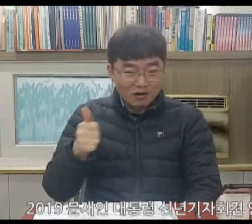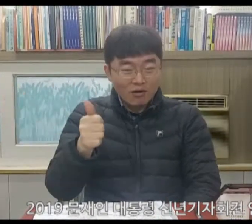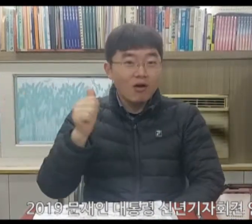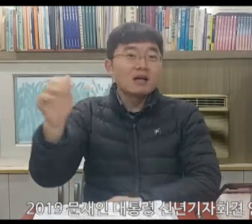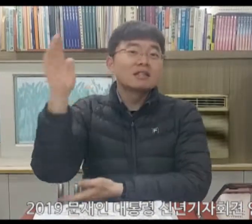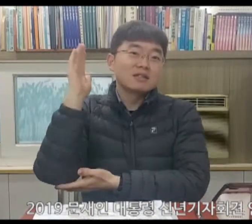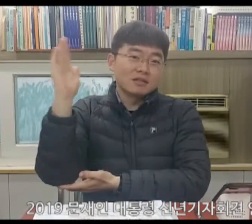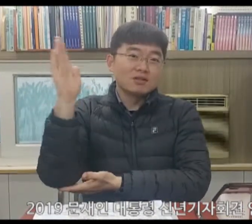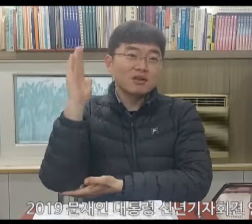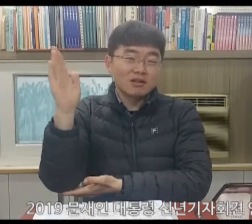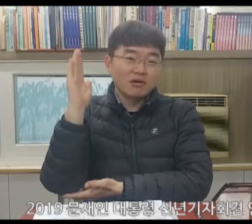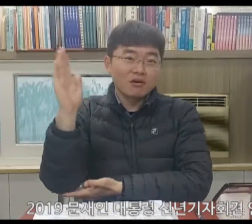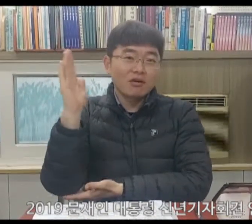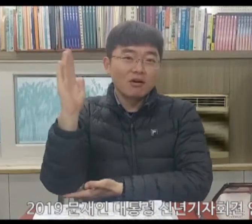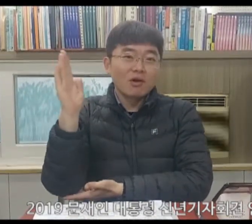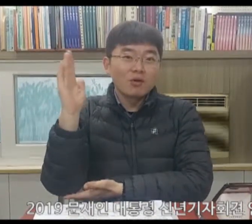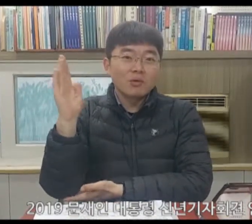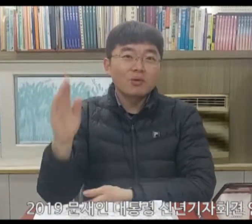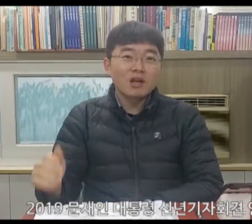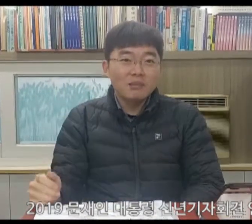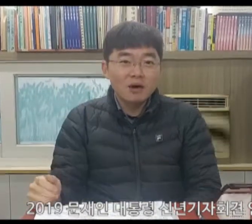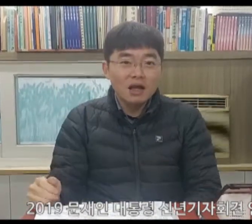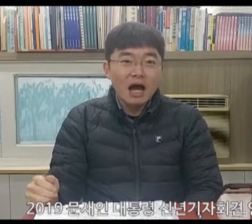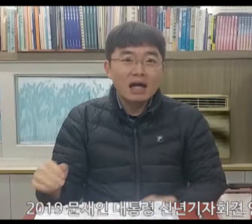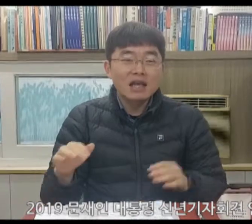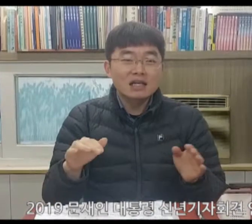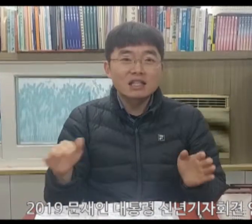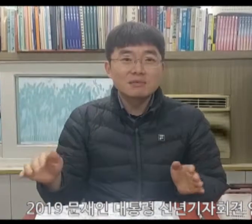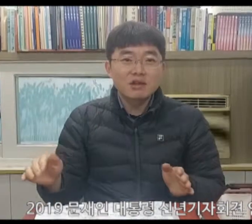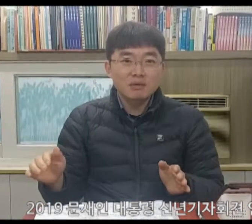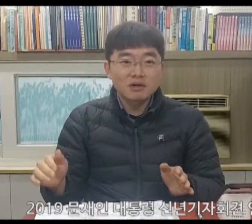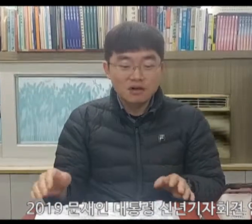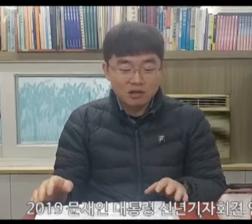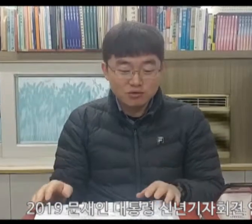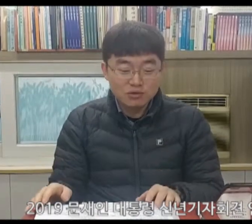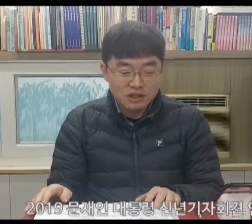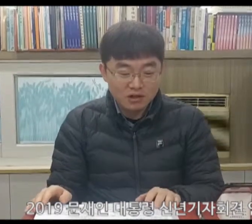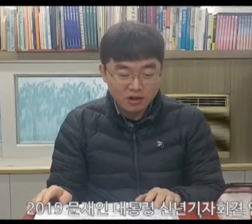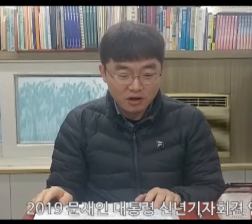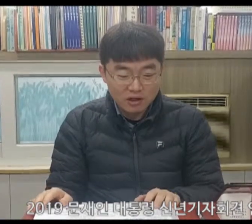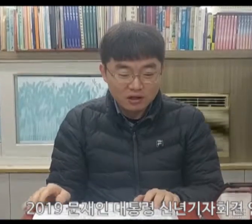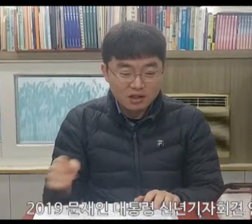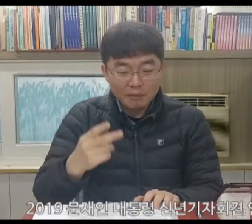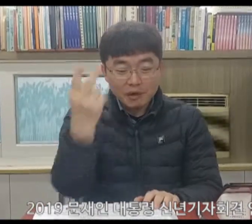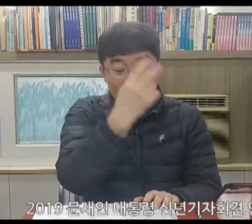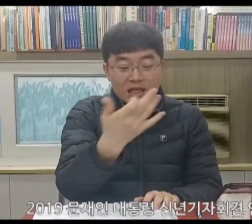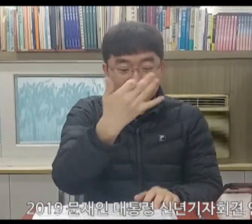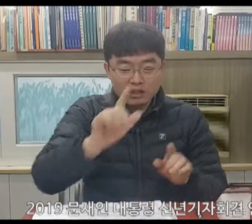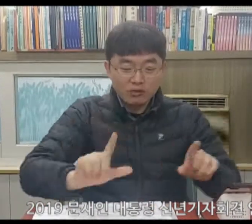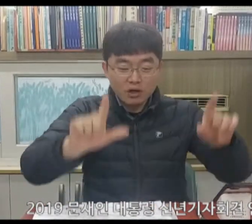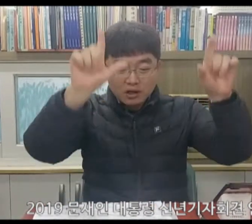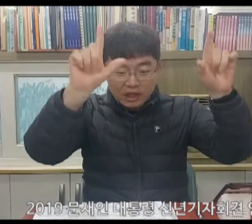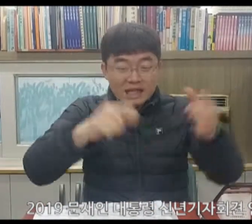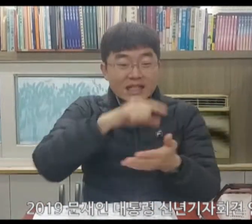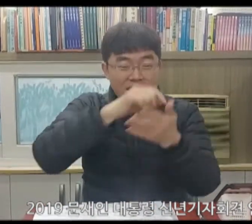와서 연설하는 거. 이렇게 하면 하나의 그림처럼 이어져 가는 부분이 되어져요. 그렇게 하면 2019년